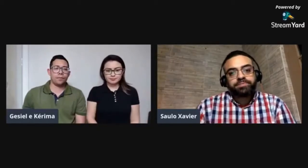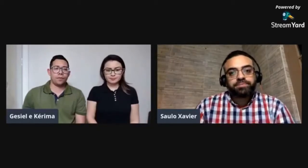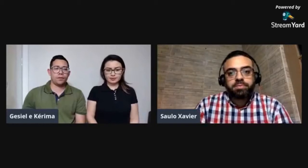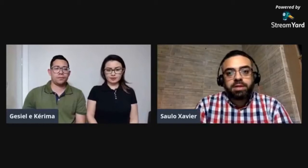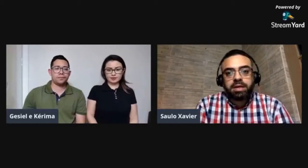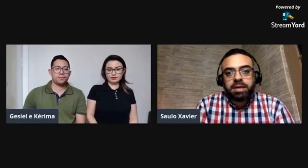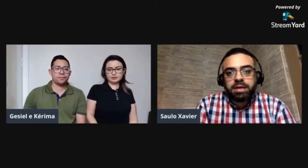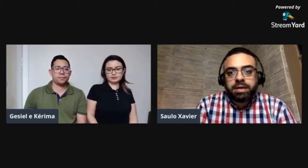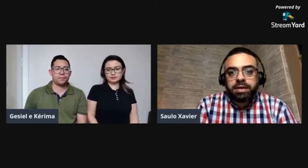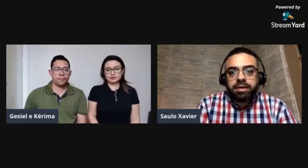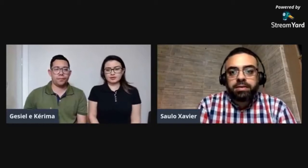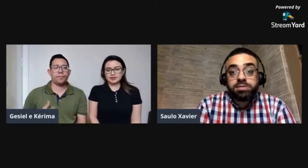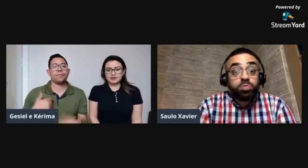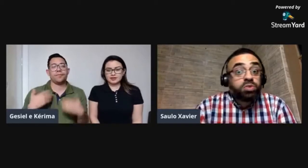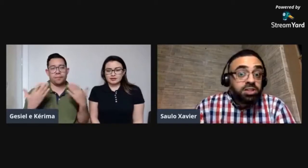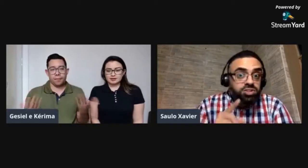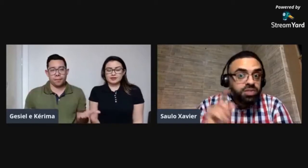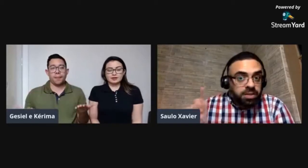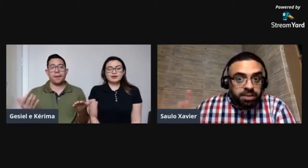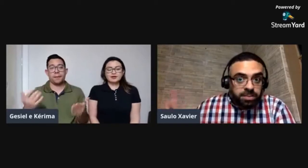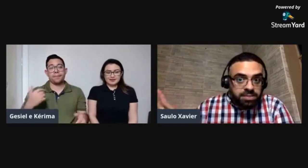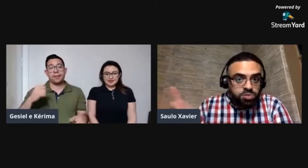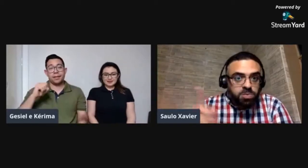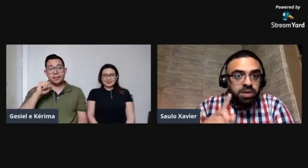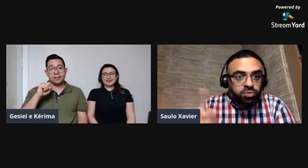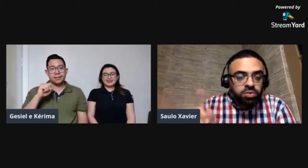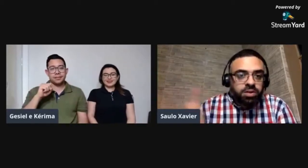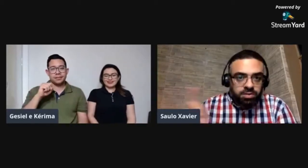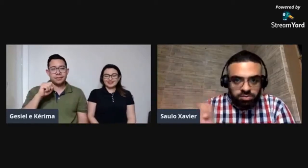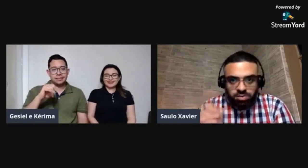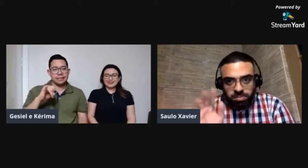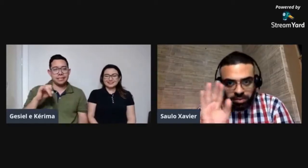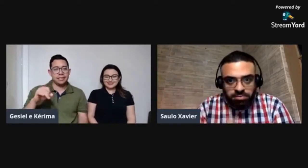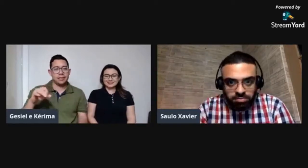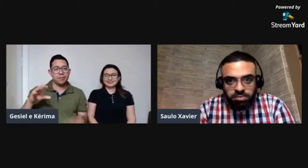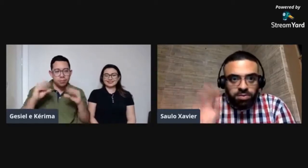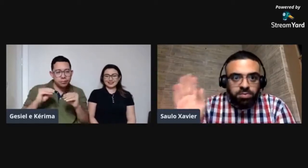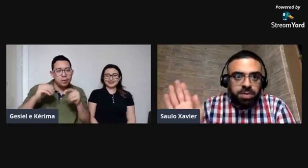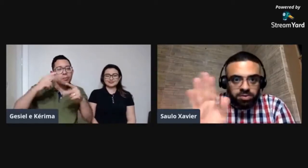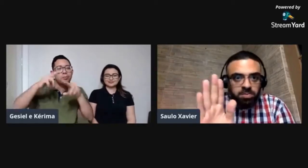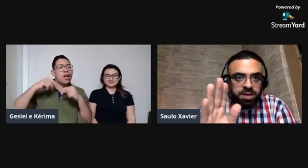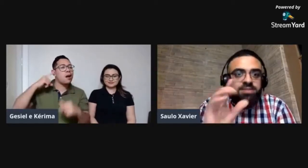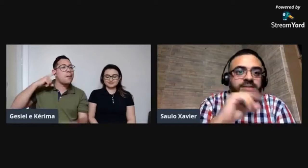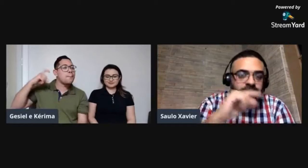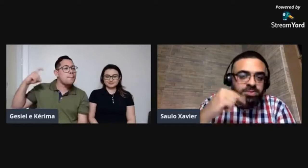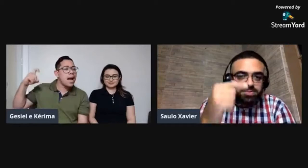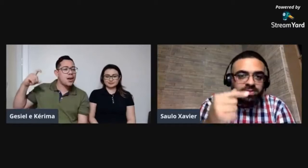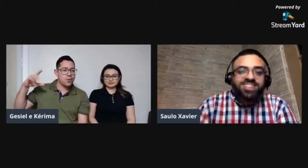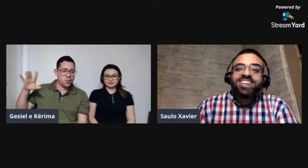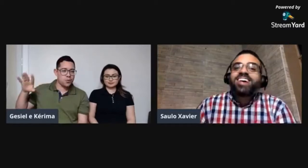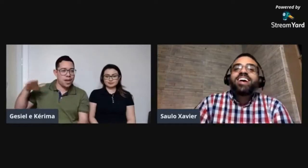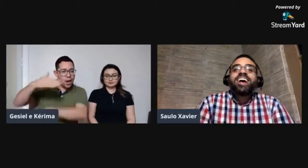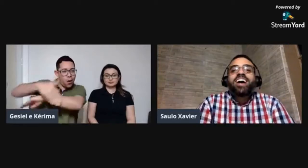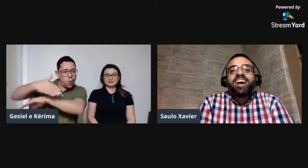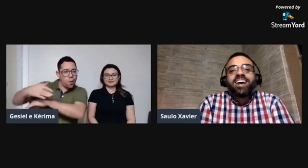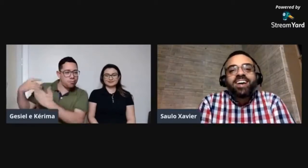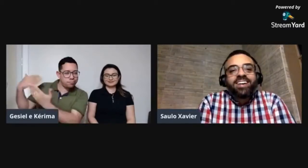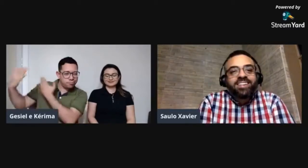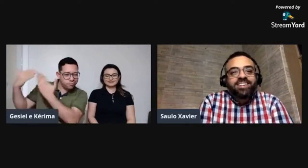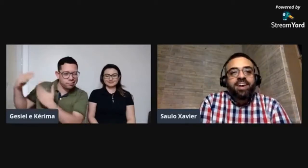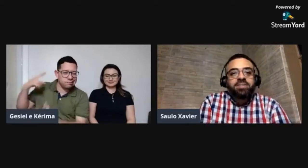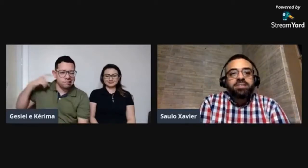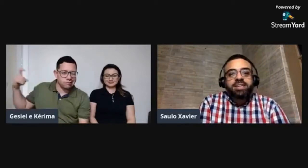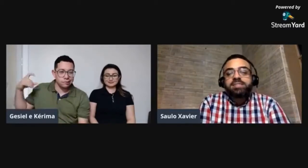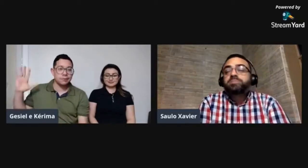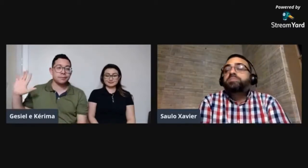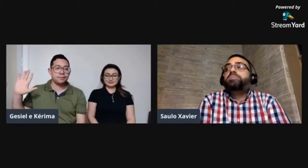Olha, se eu mutar de novo é porque está passando barulho, aí eu só para outro barulho passa e depois eu volto.